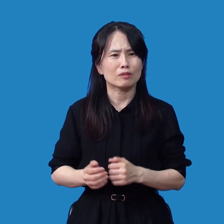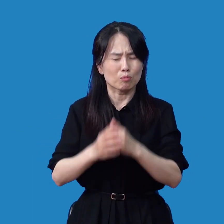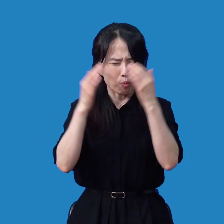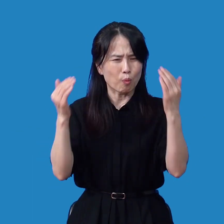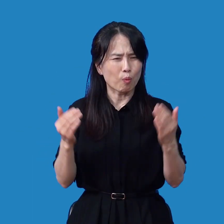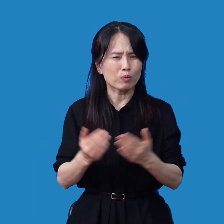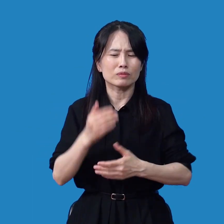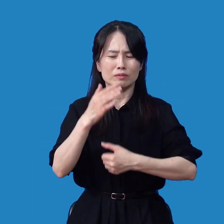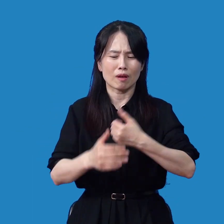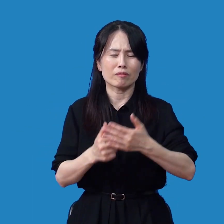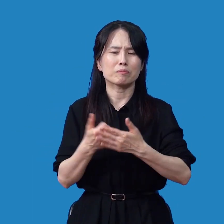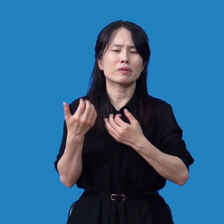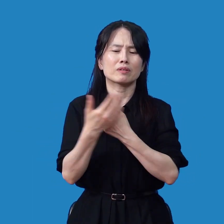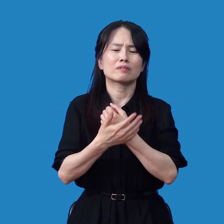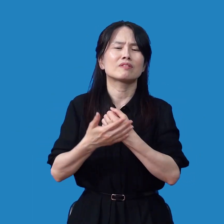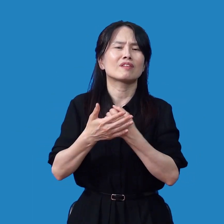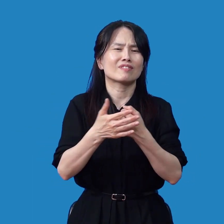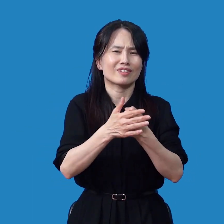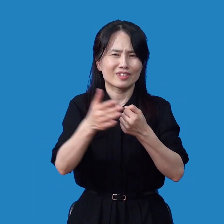전적으로 은혜 아닙니까?